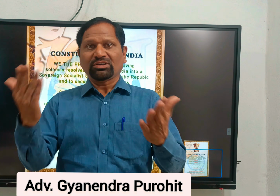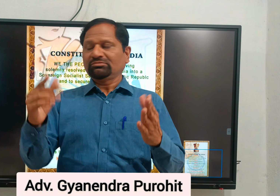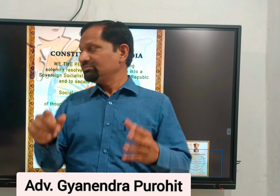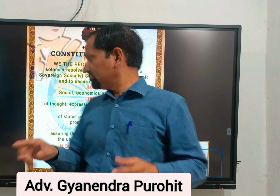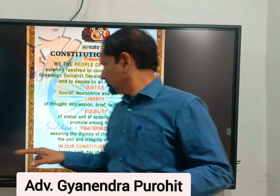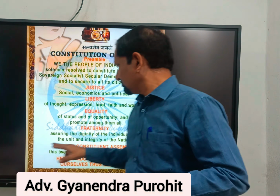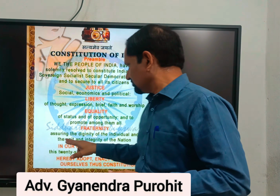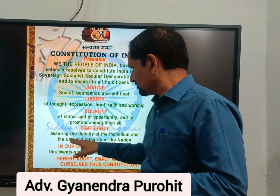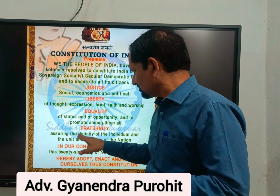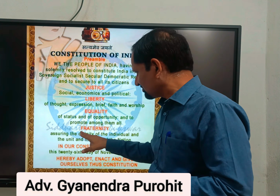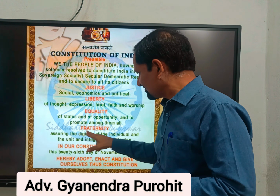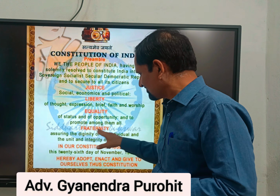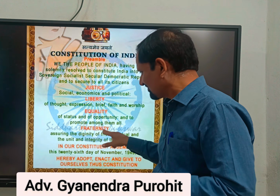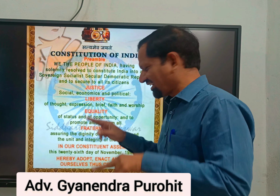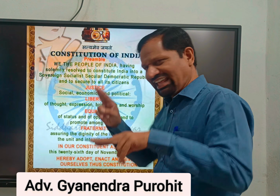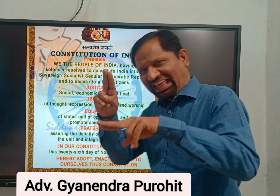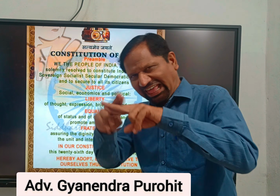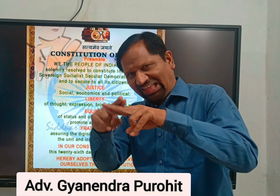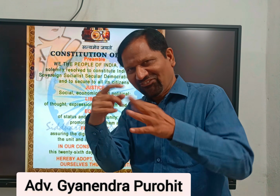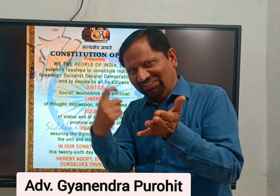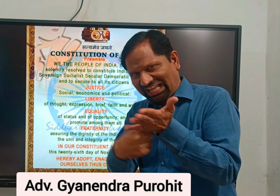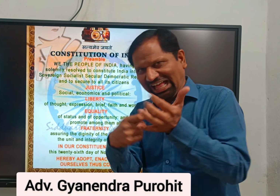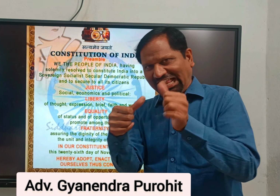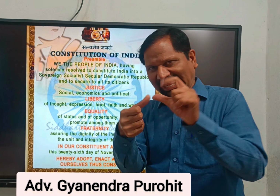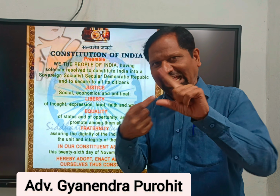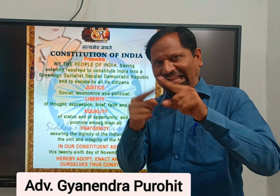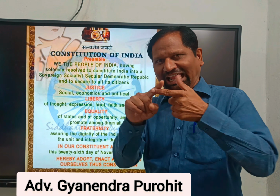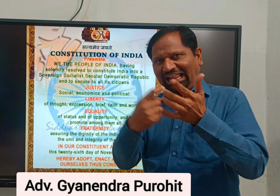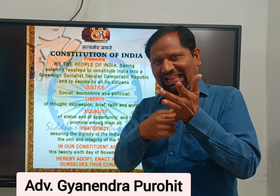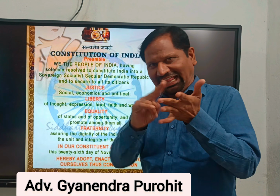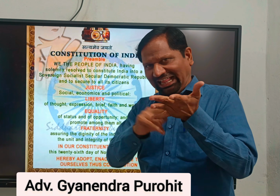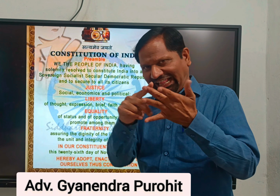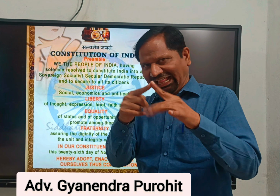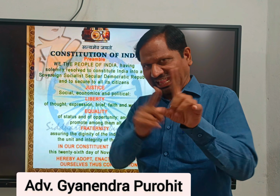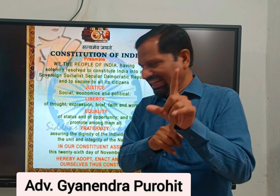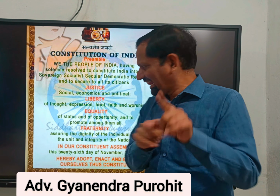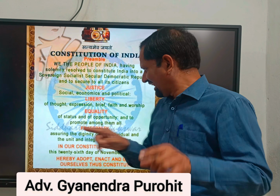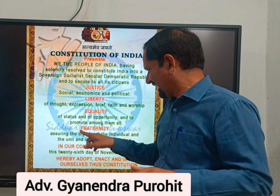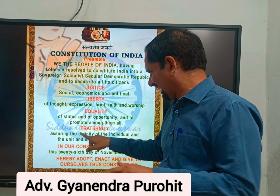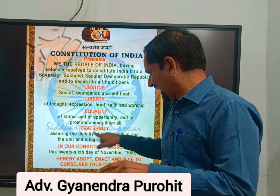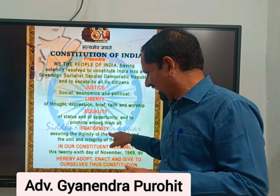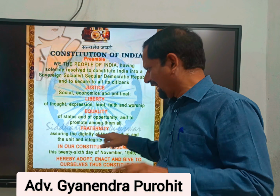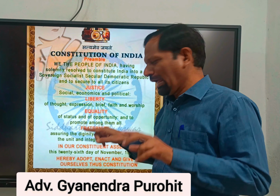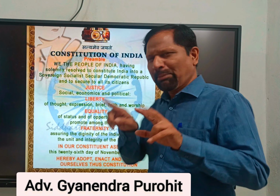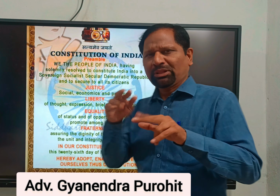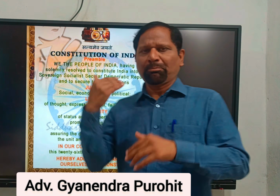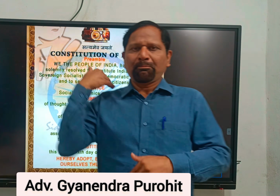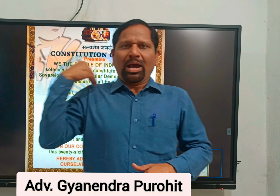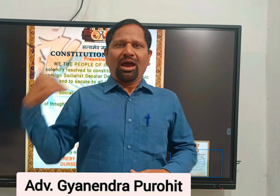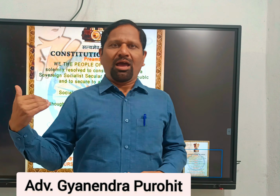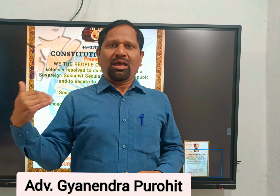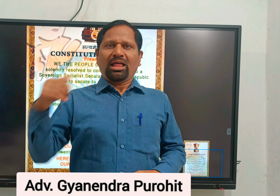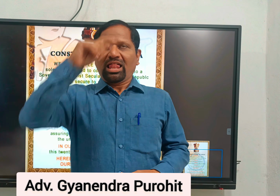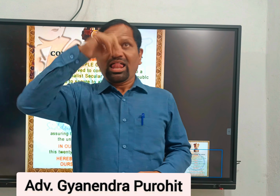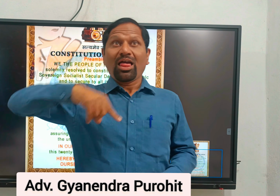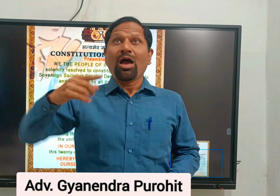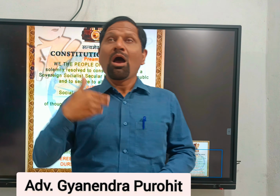और सभी के लिए एक और महत्वपूर्ण पॉइंट है फ्रेटर्निटी, अर्थात बंधुत्व, भाईचारा।